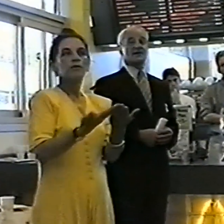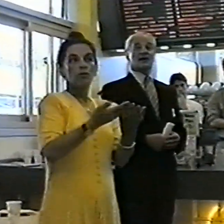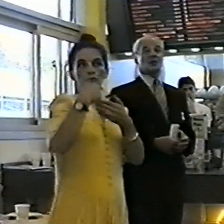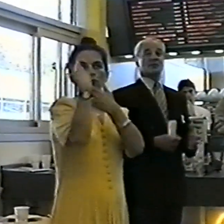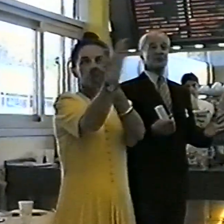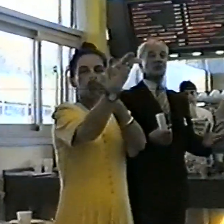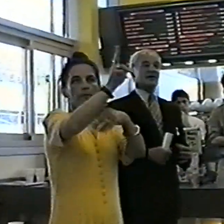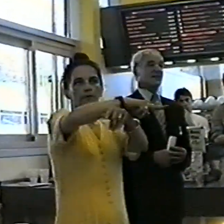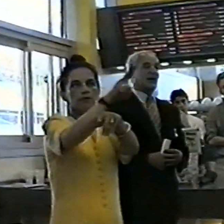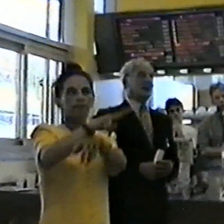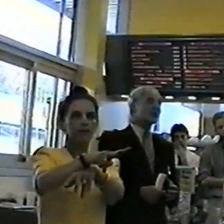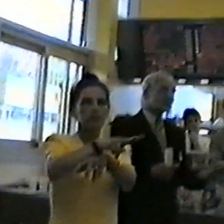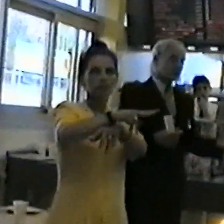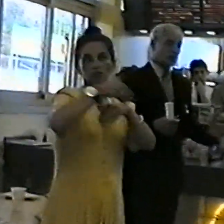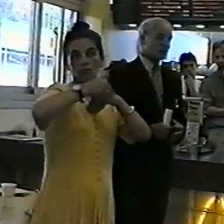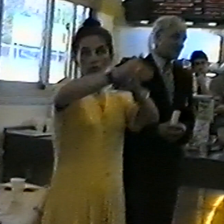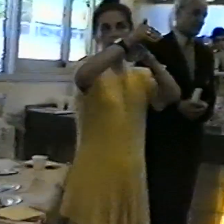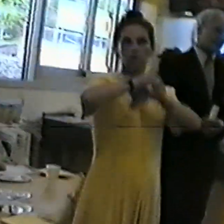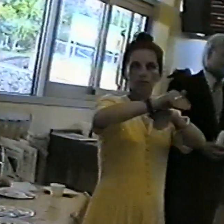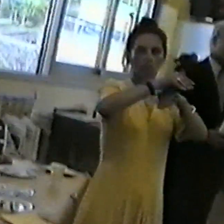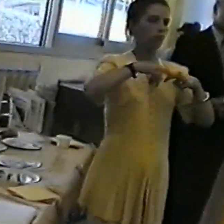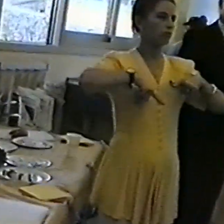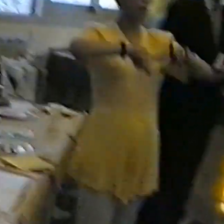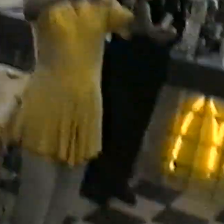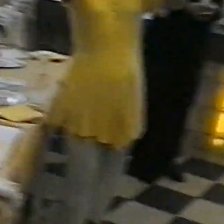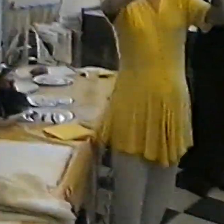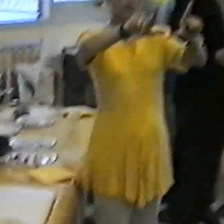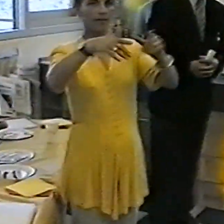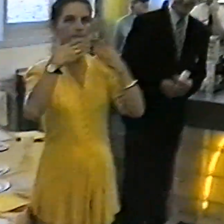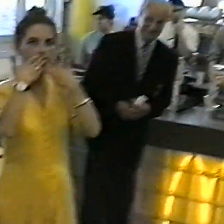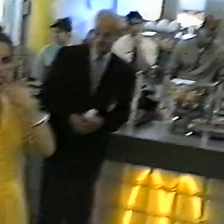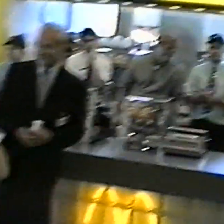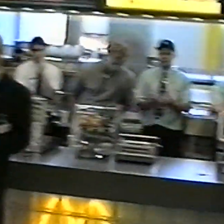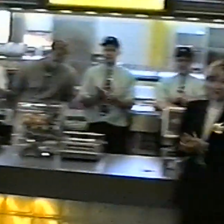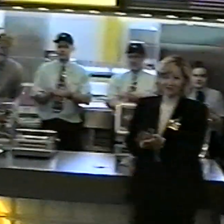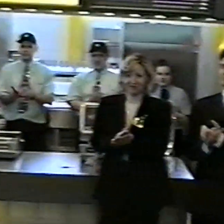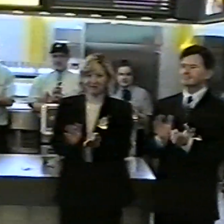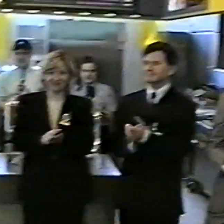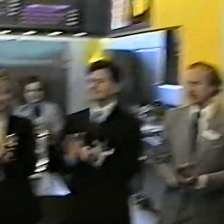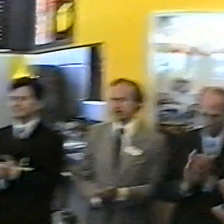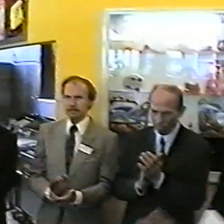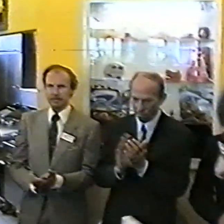visite comme il vous conviendra sur le site. Bonne fin de journée.